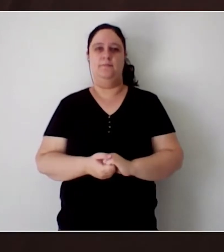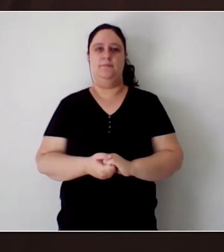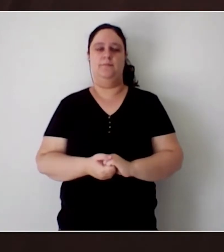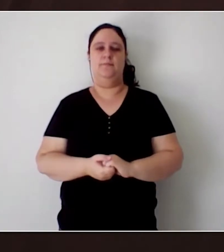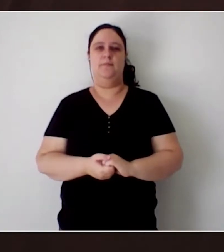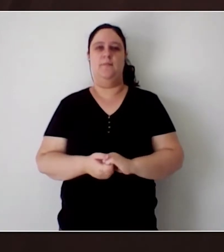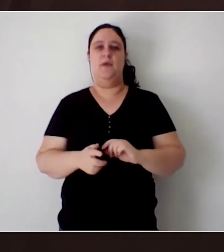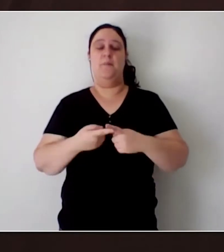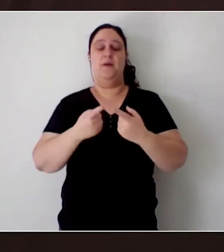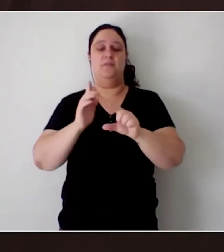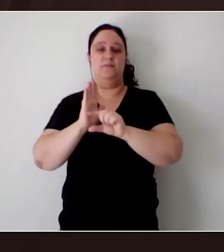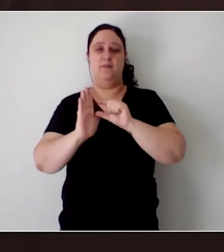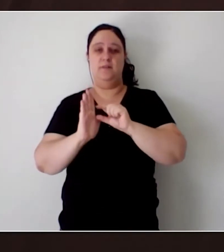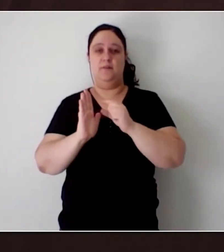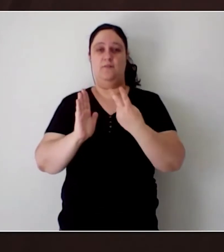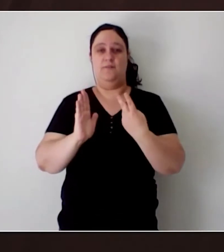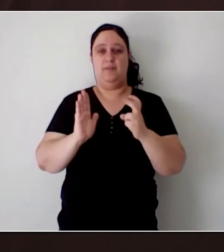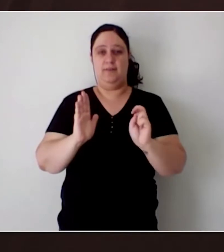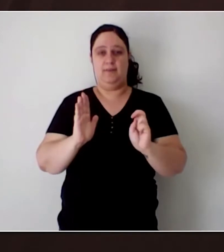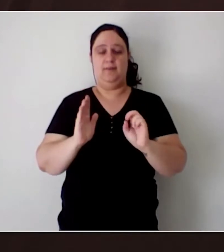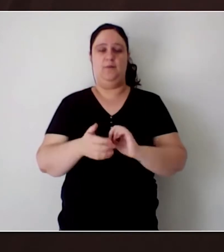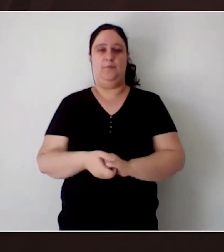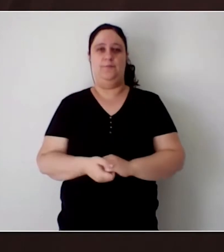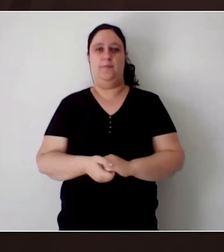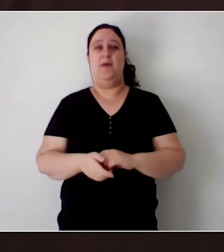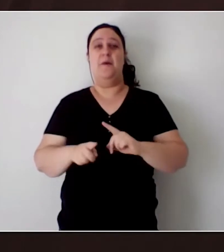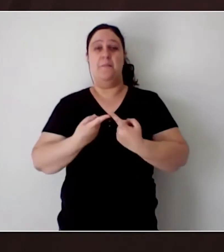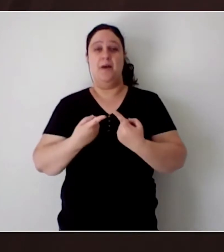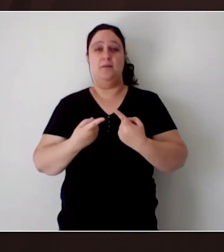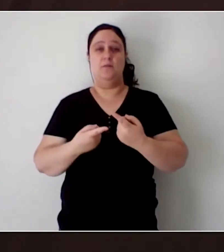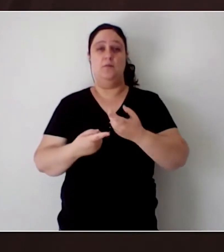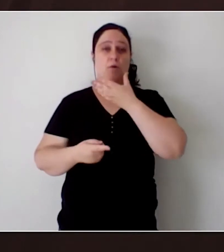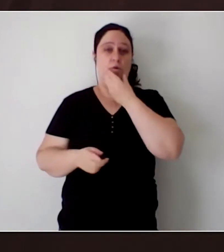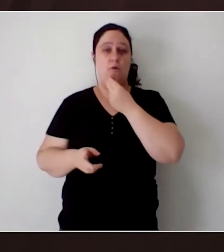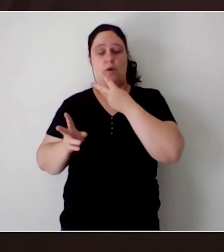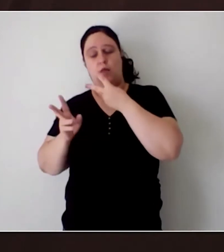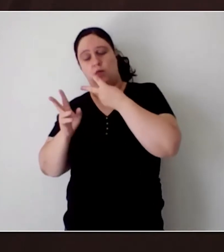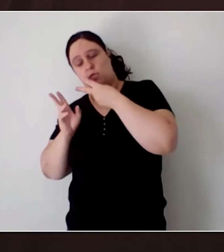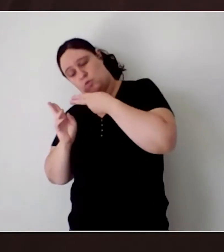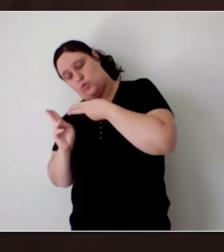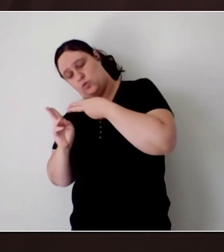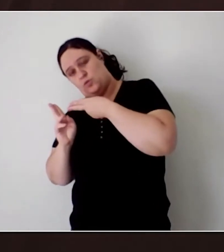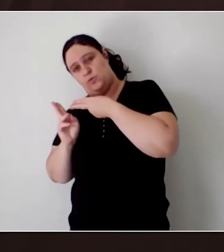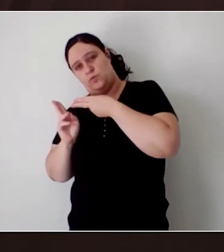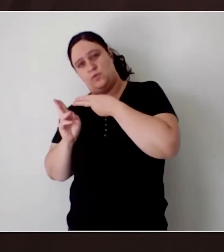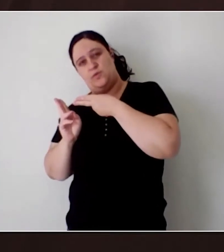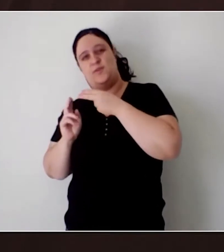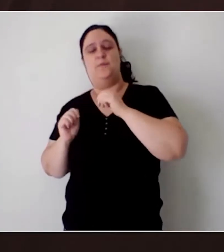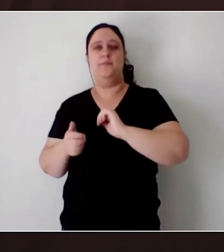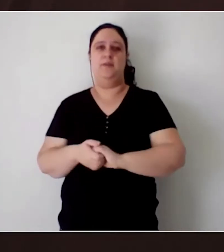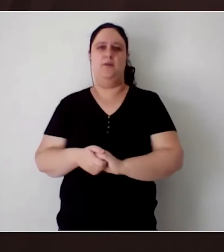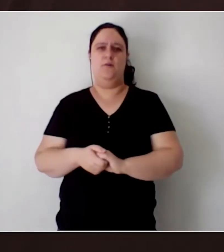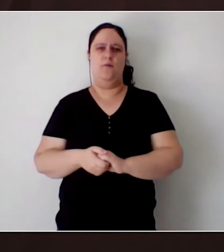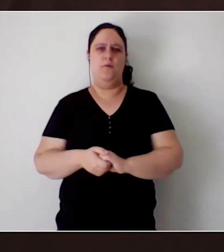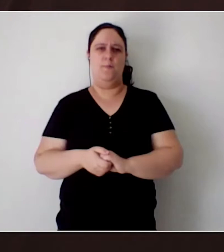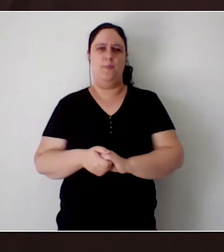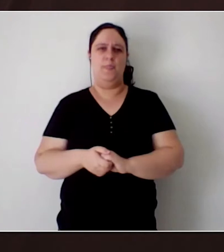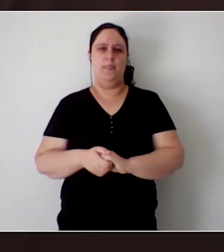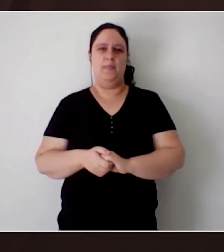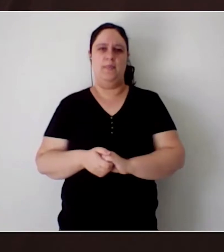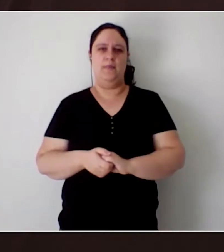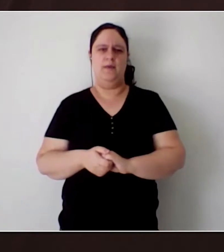Mas enquanto os homens dormiam, veio o inimigo dele, semeou